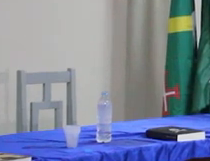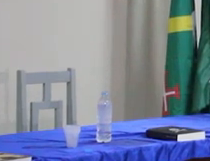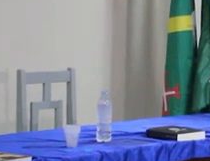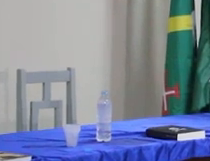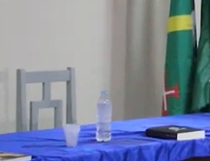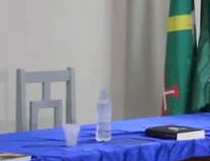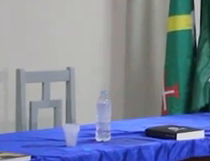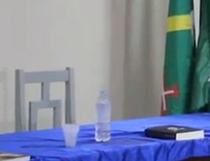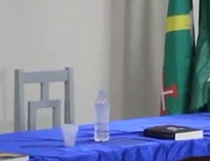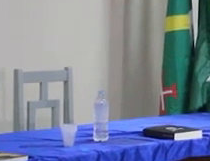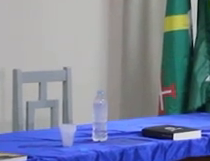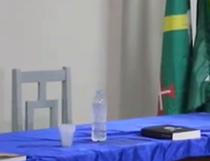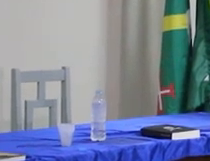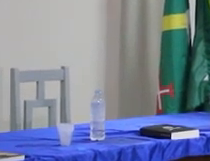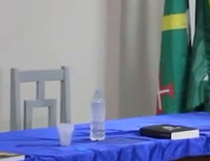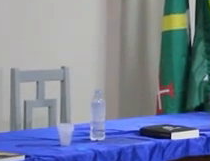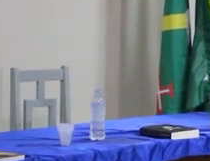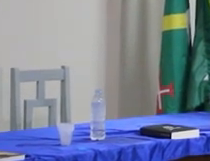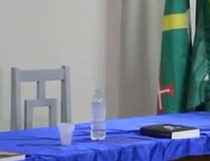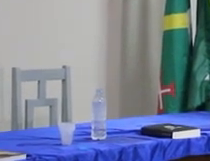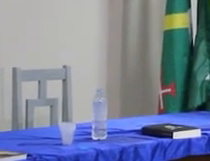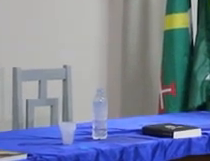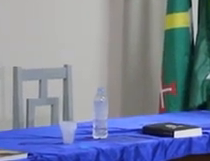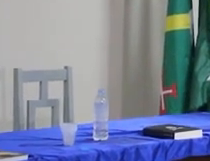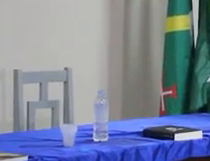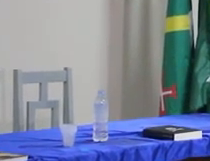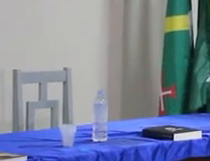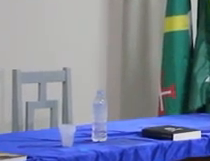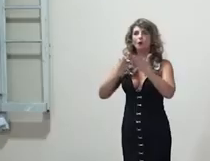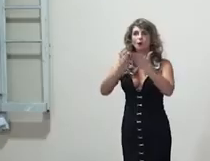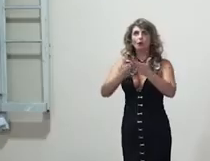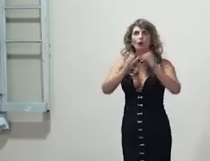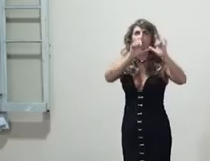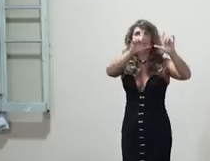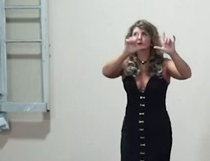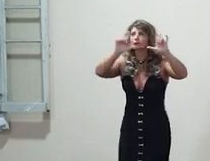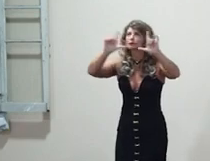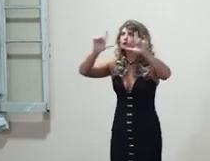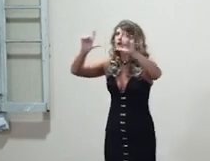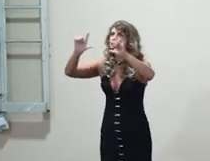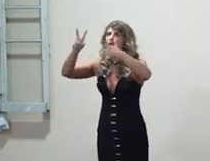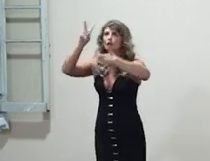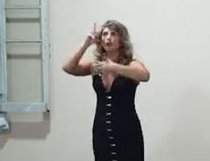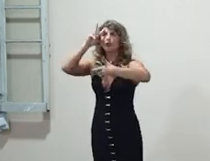para criar um centro de memória portuário. Tá?